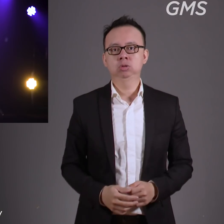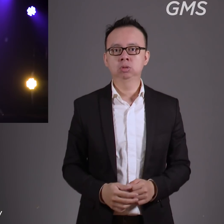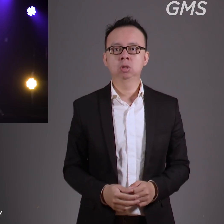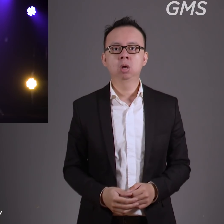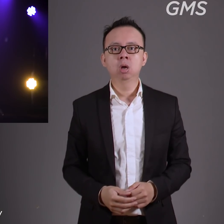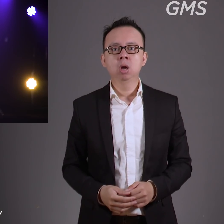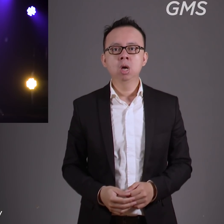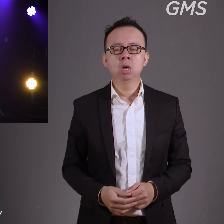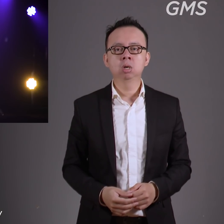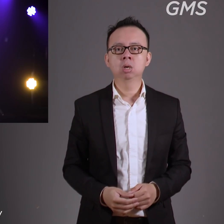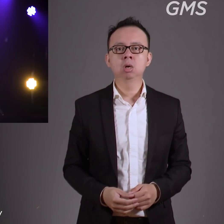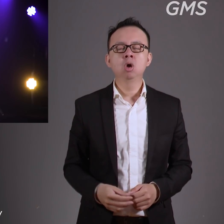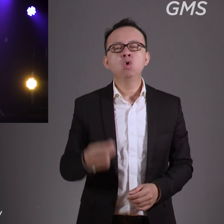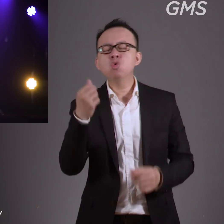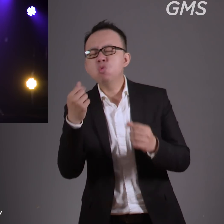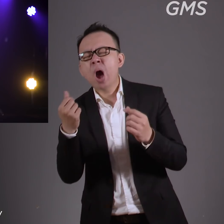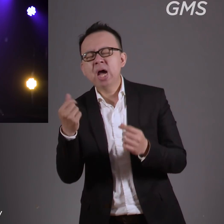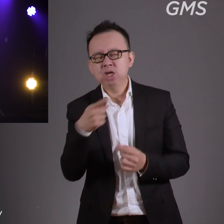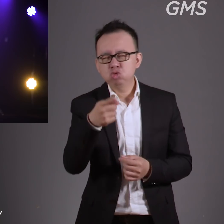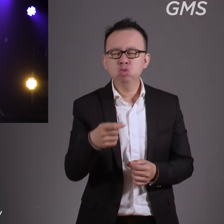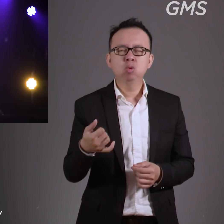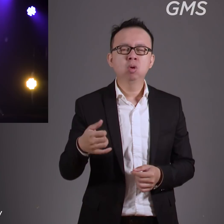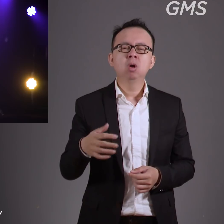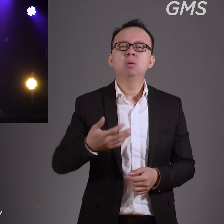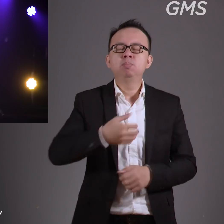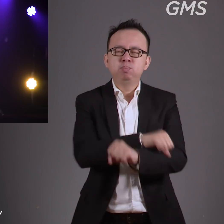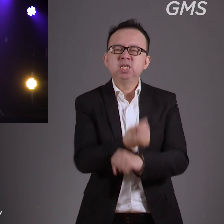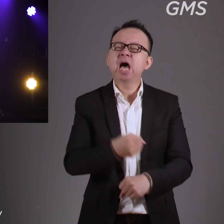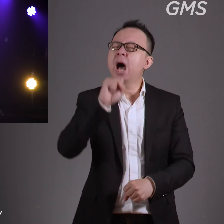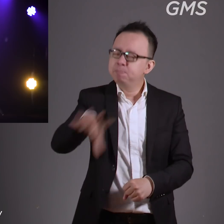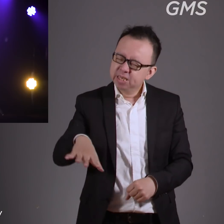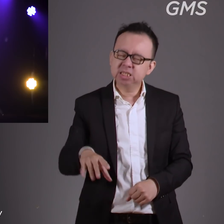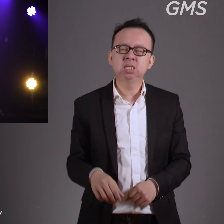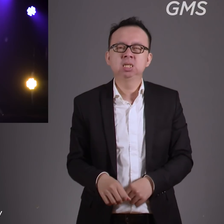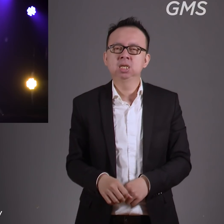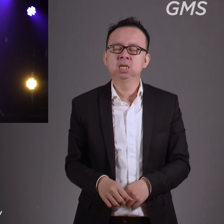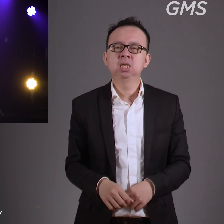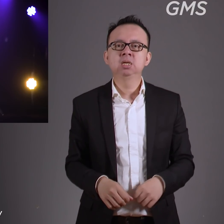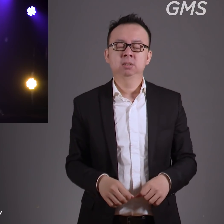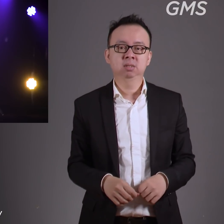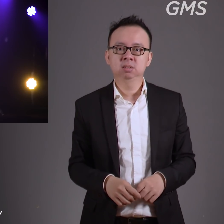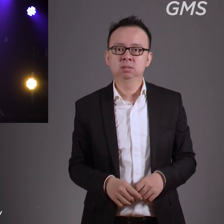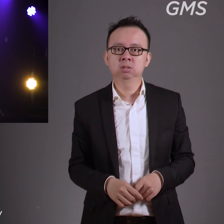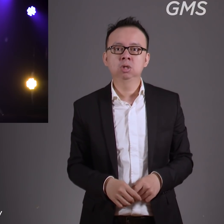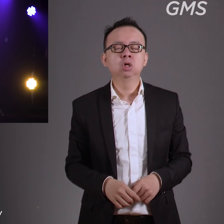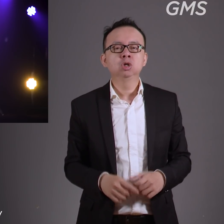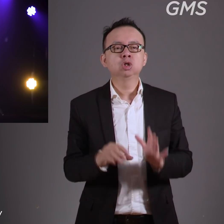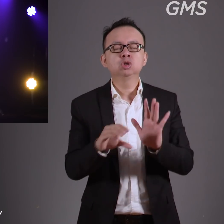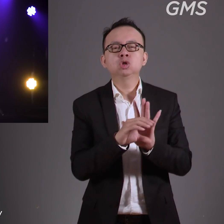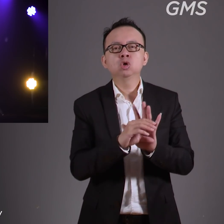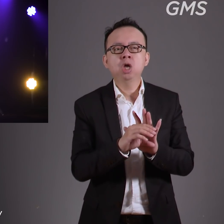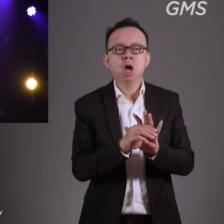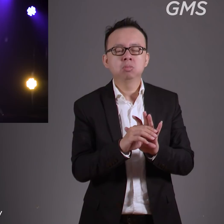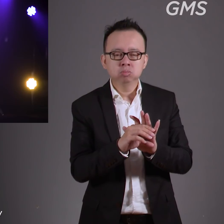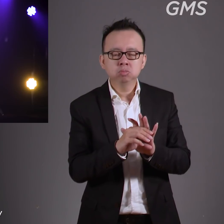habis. Gak peduli Anda menumpuk harta sebanyak apa, kalau tidak bisa mendidik anak dengan benar, mereka berjudi baik